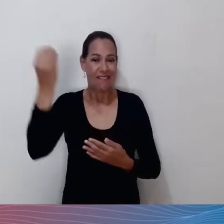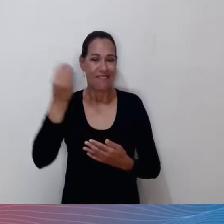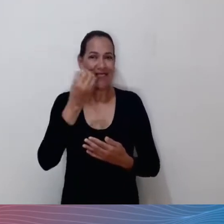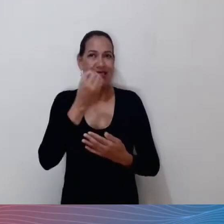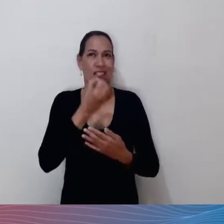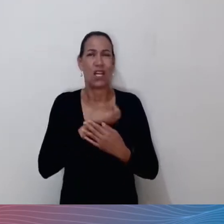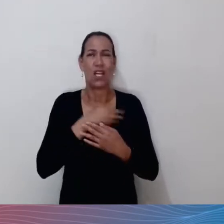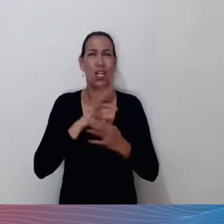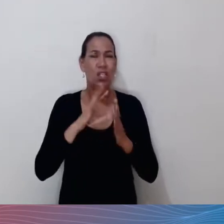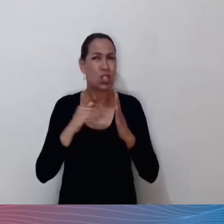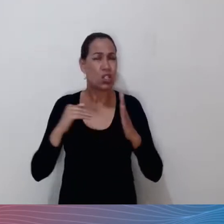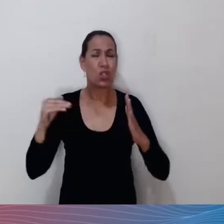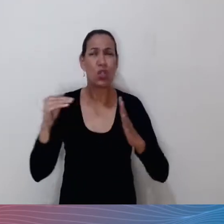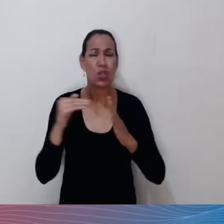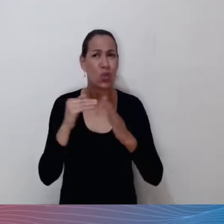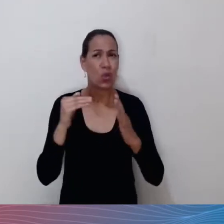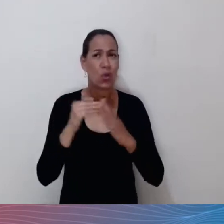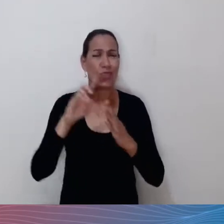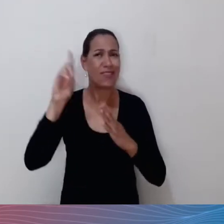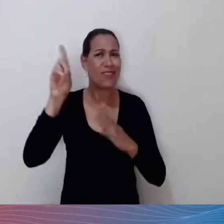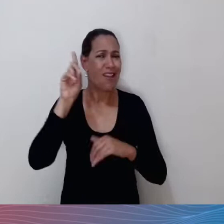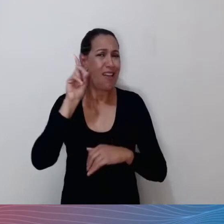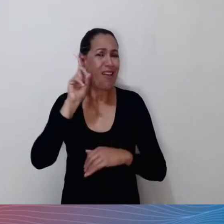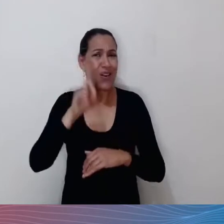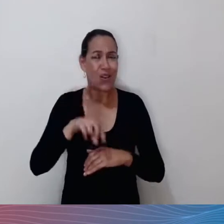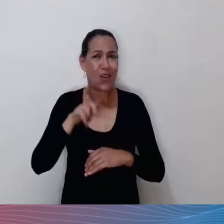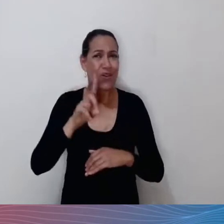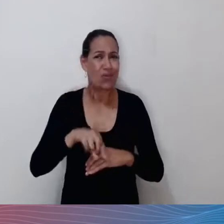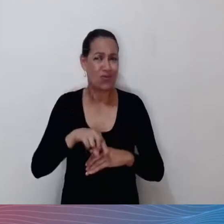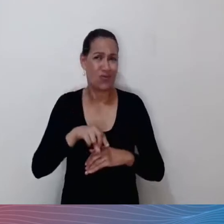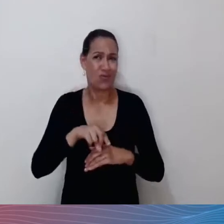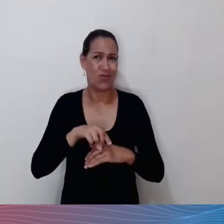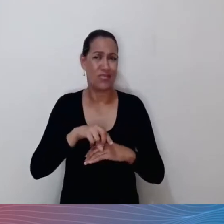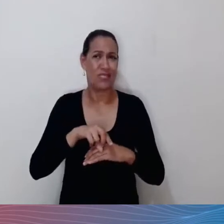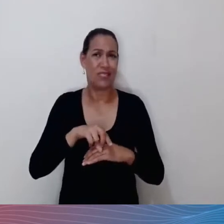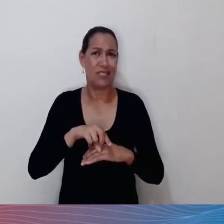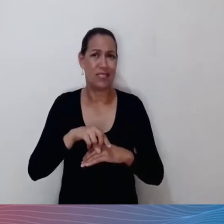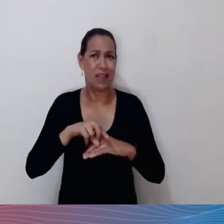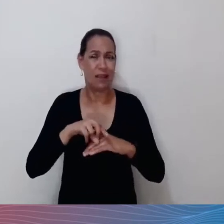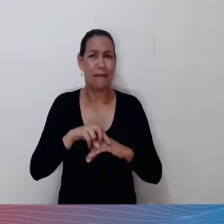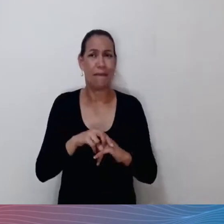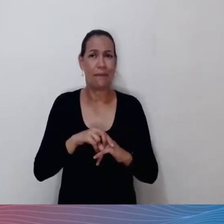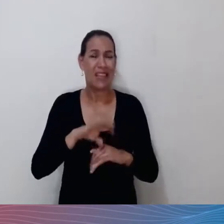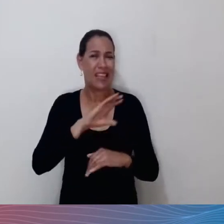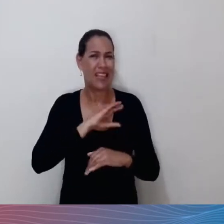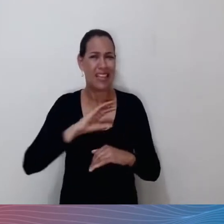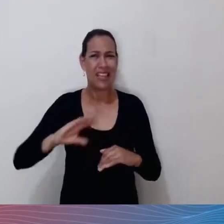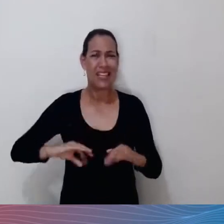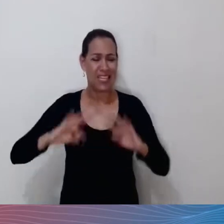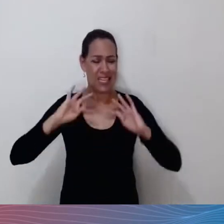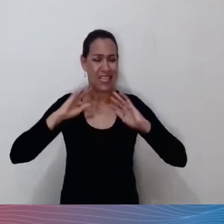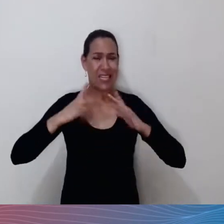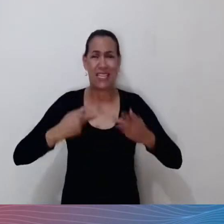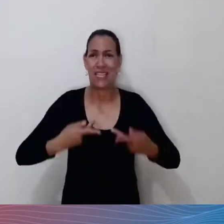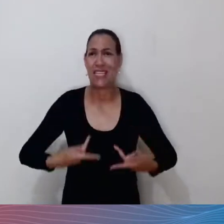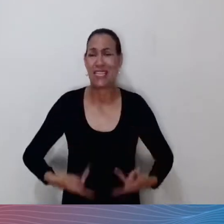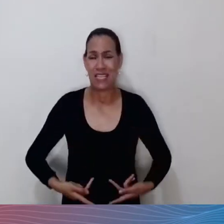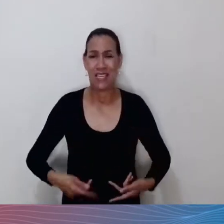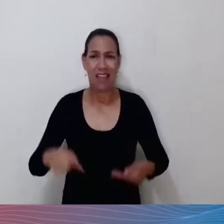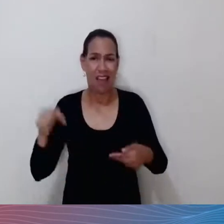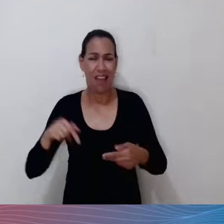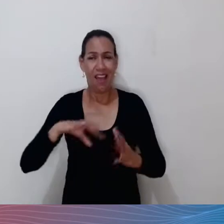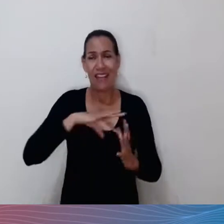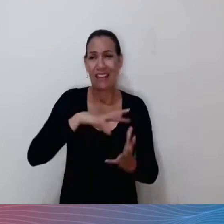virtudes humanas de Cristo como a graça. E quando chegou a graça até nós, nós